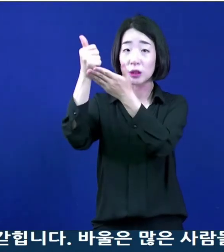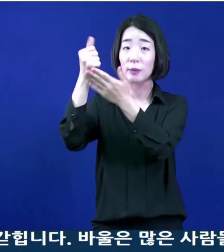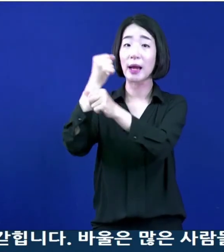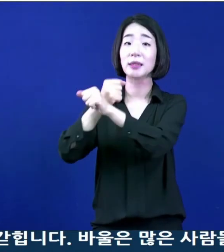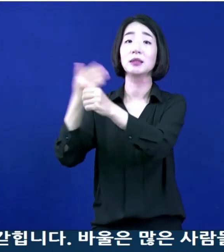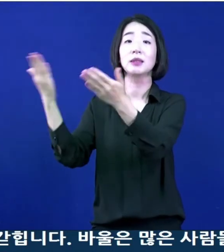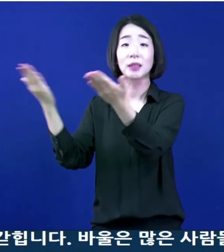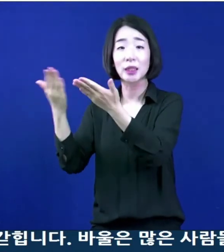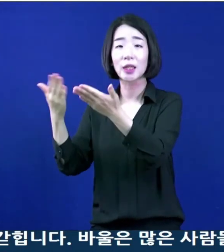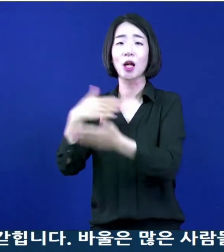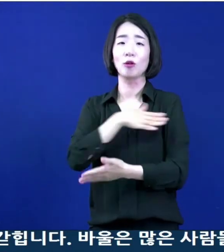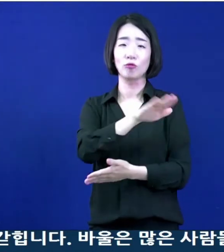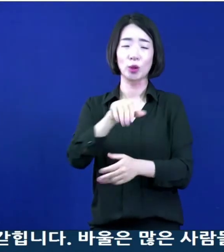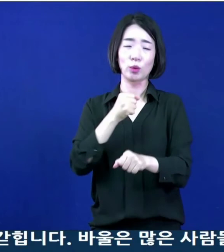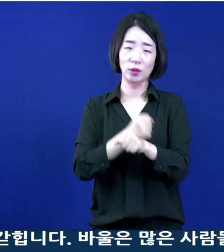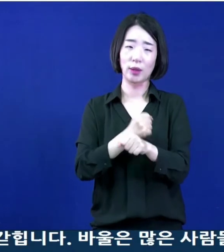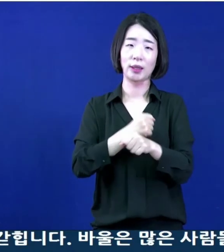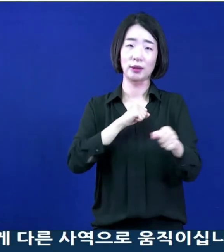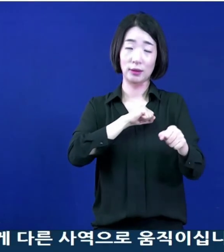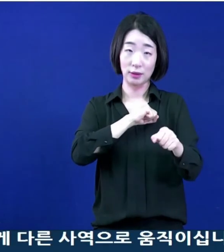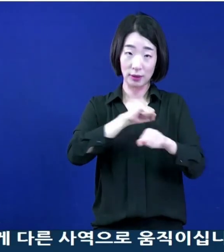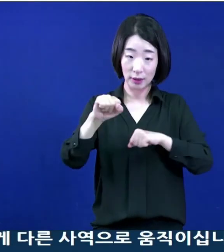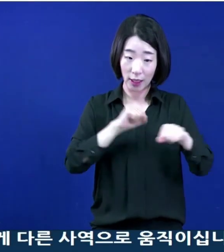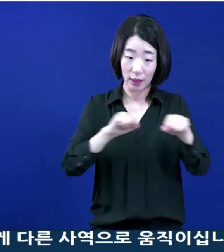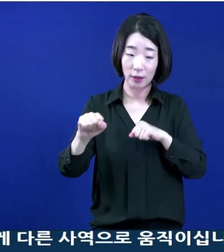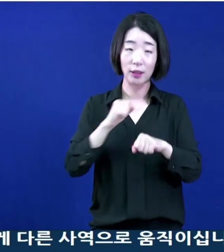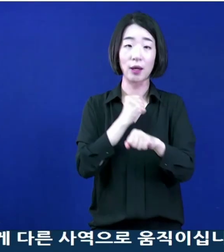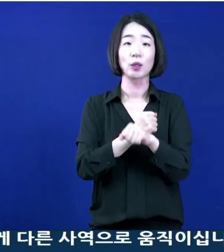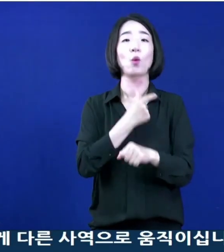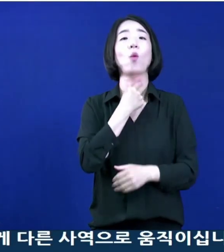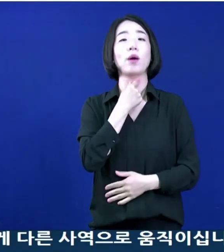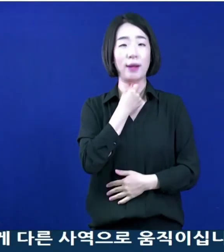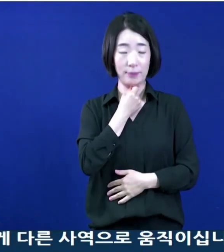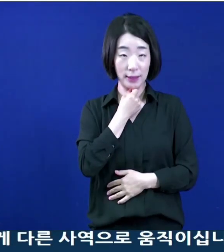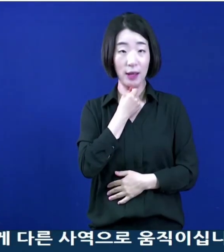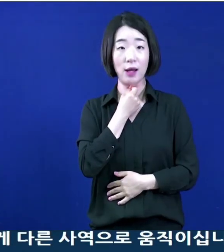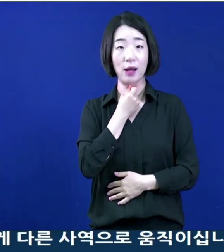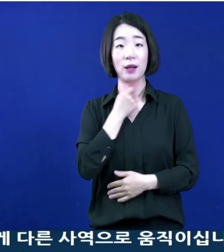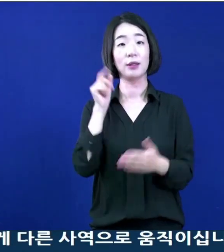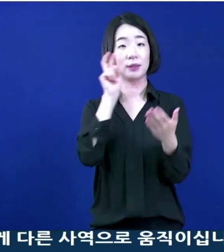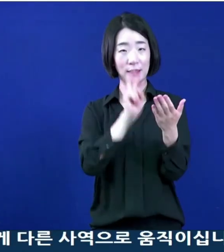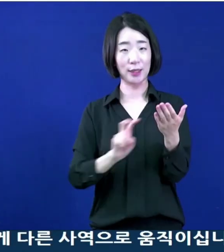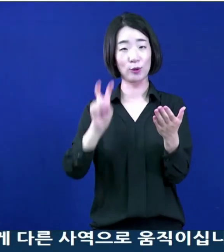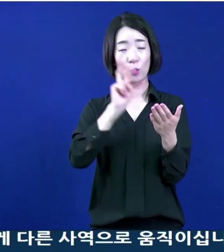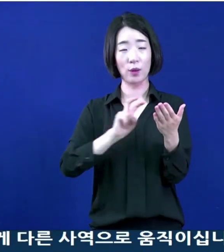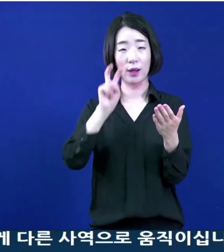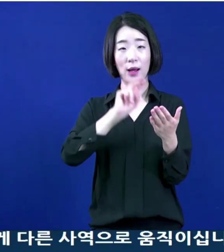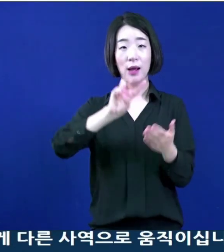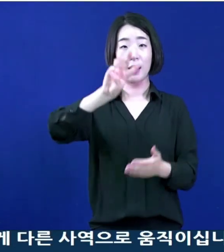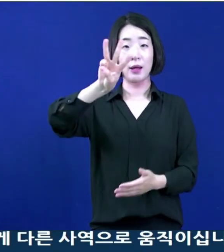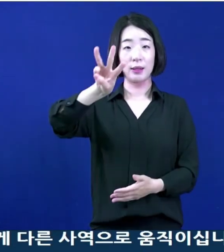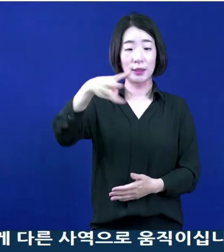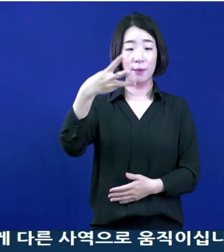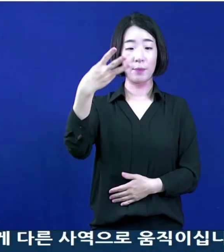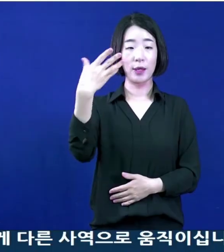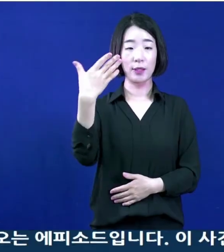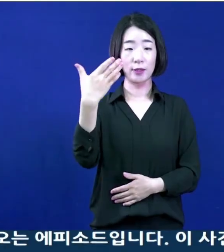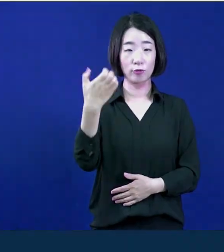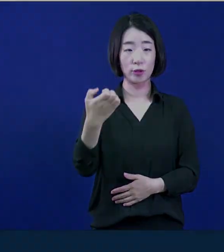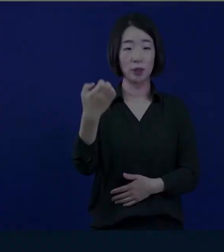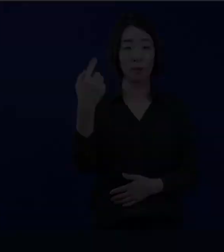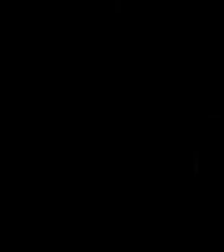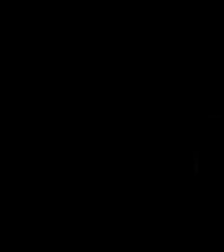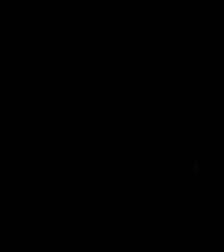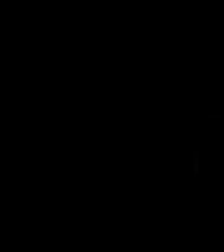잘 적용되는 축복이 임하기를 주의 이름으로 축원합니다. 391장 찬양하신 후에 합심기도 드리겠습니다.